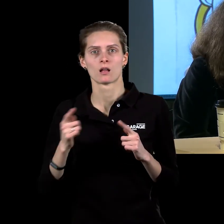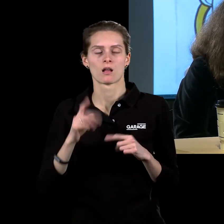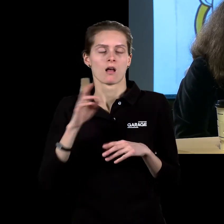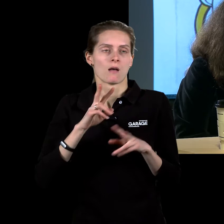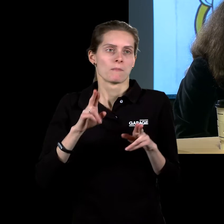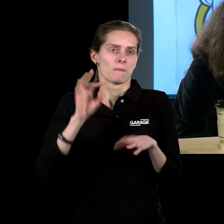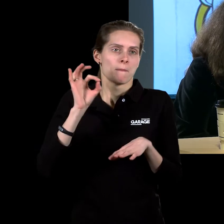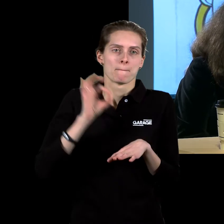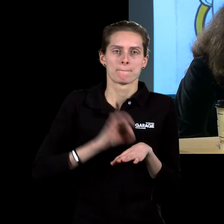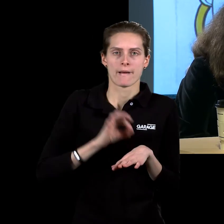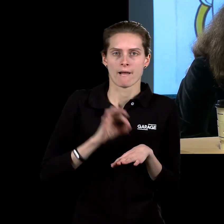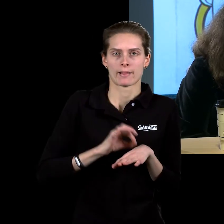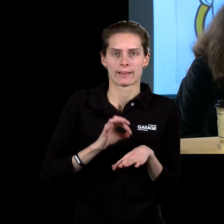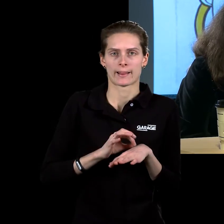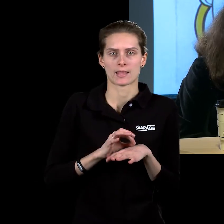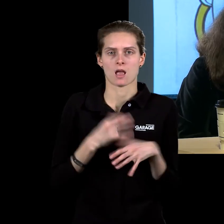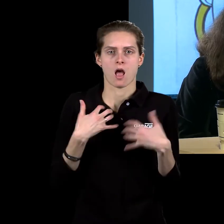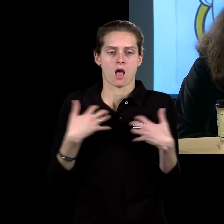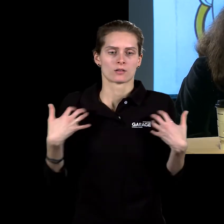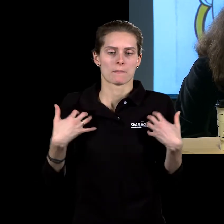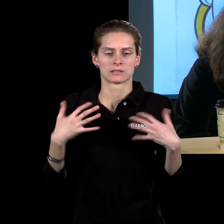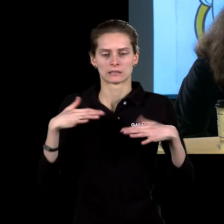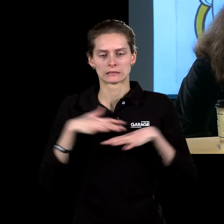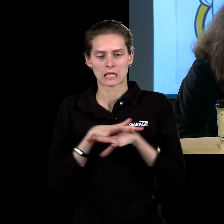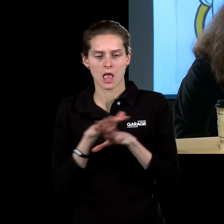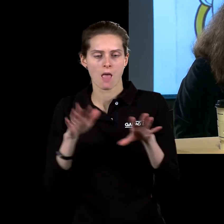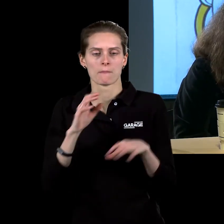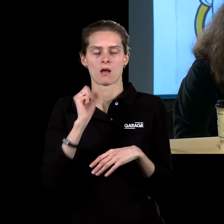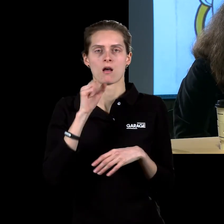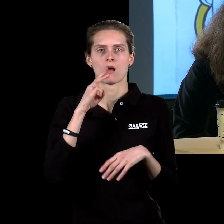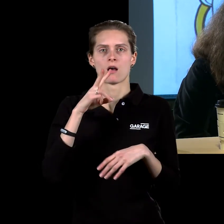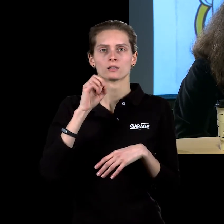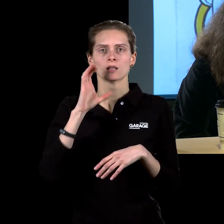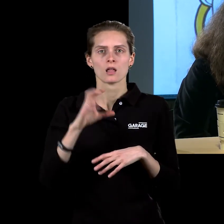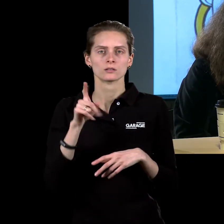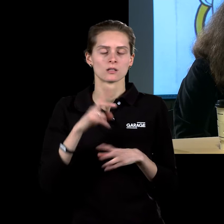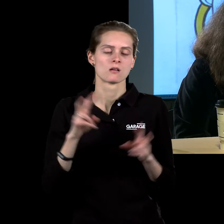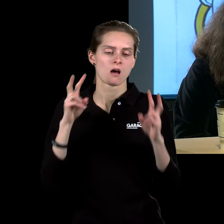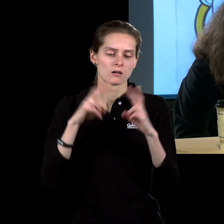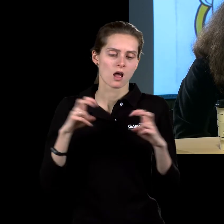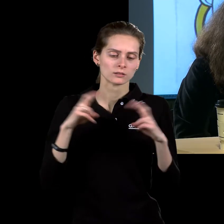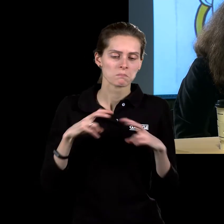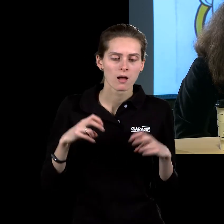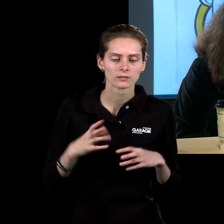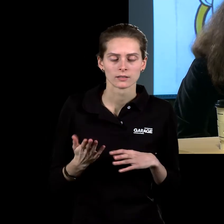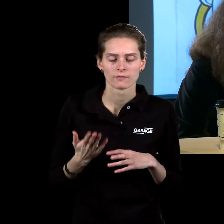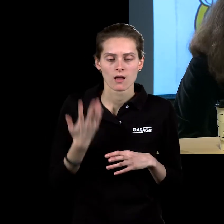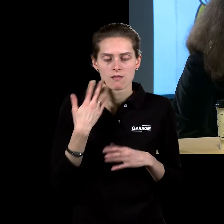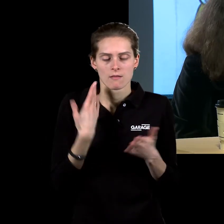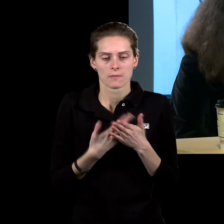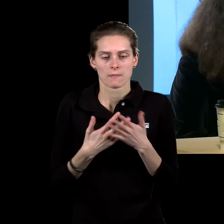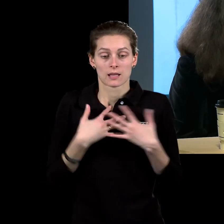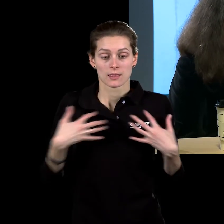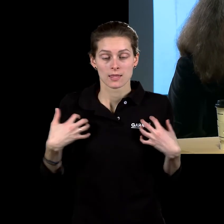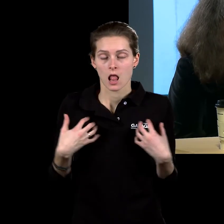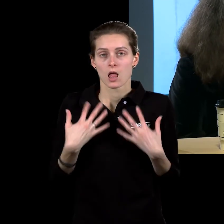да, потому что анатомические схемы, анатомические атласы – это то, что рассматривают, когда тело